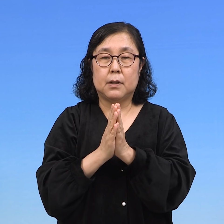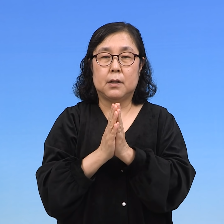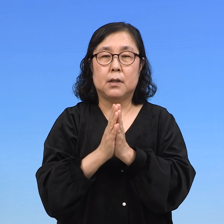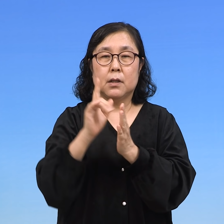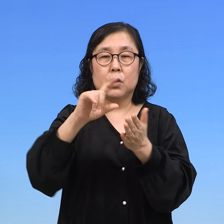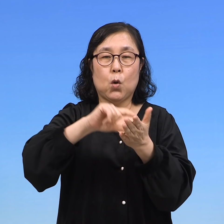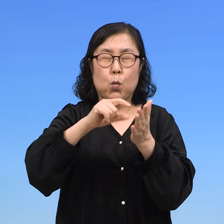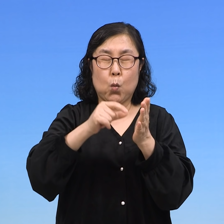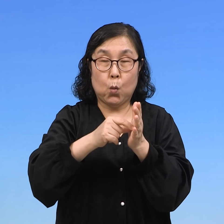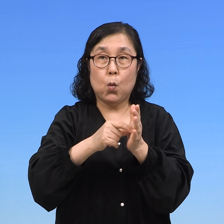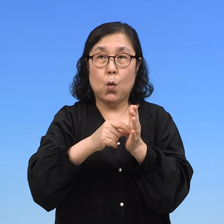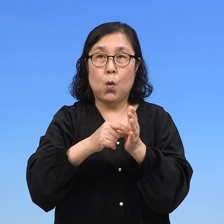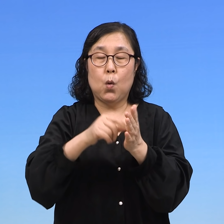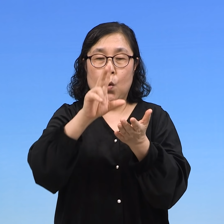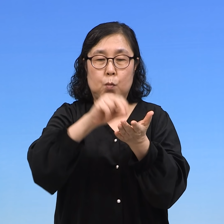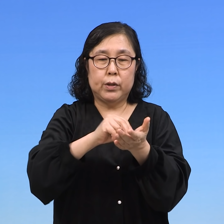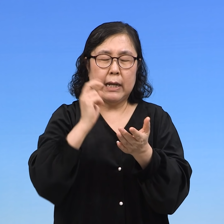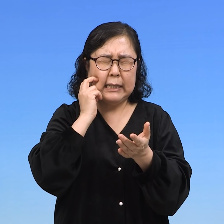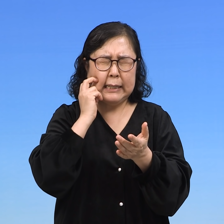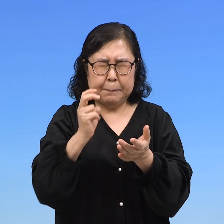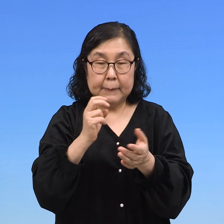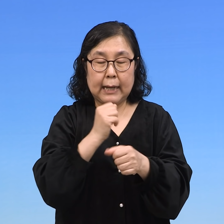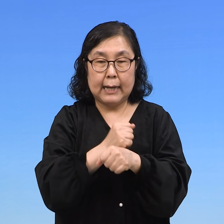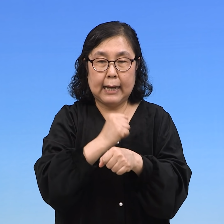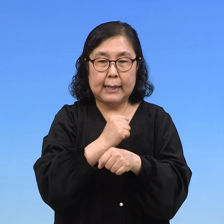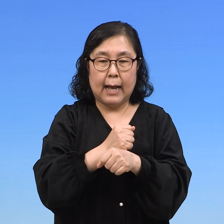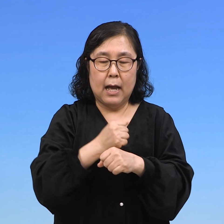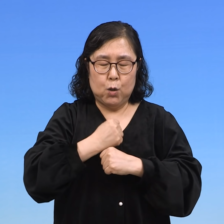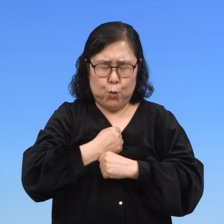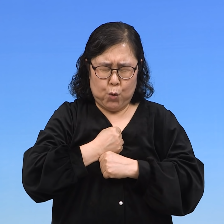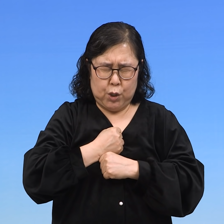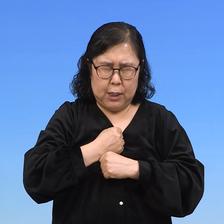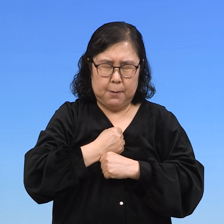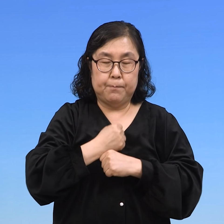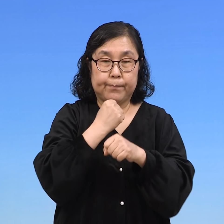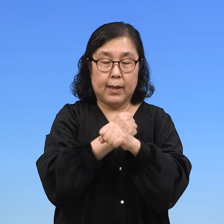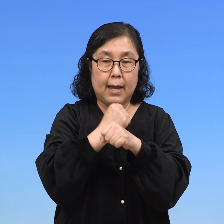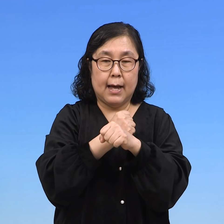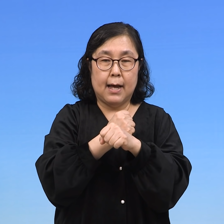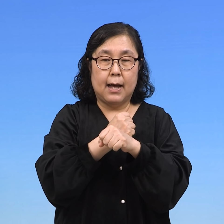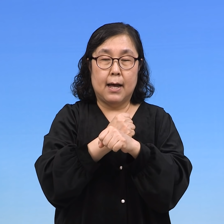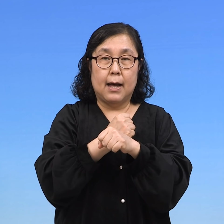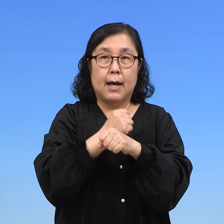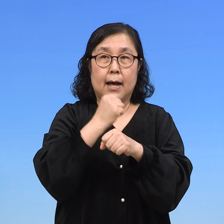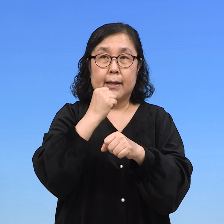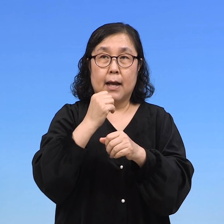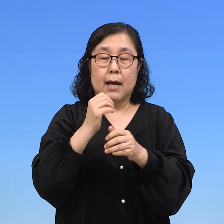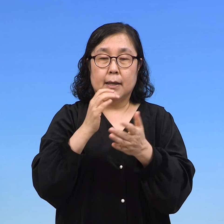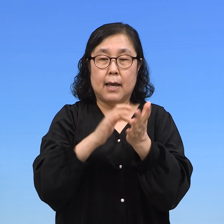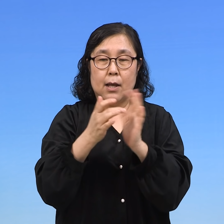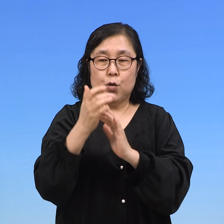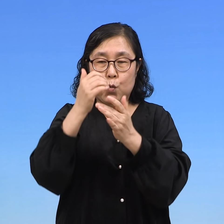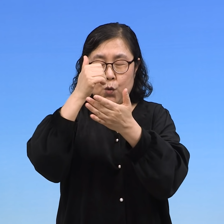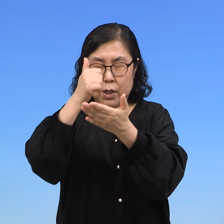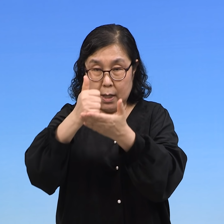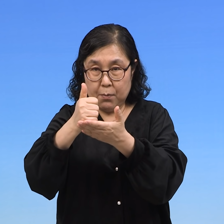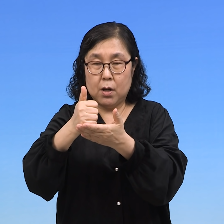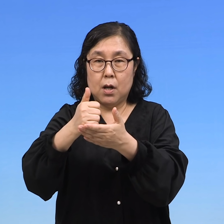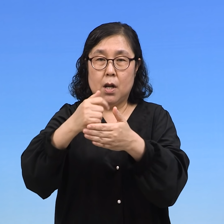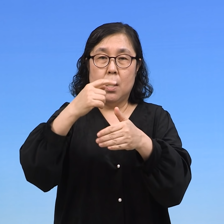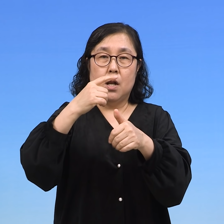그만큼 이런 문제가 심각하다 이걸 경계해야 된다 주님에 대하여 함부로 모독하면 안 된다는 걸